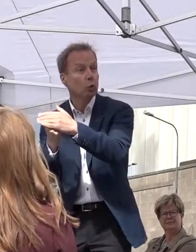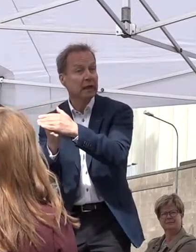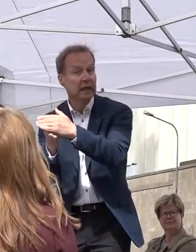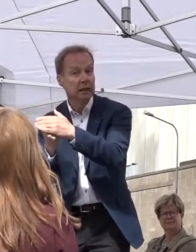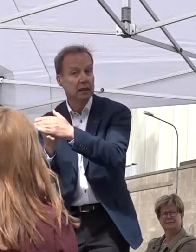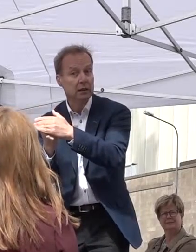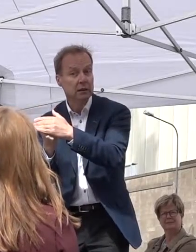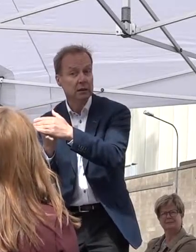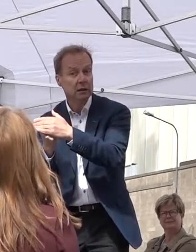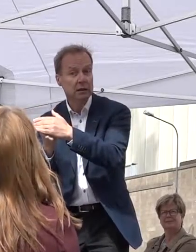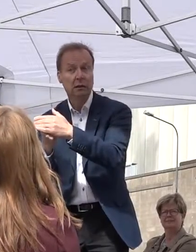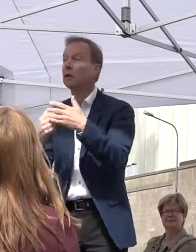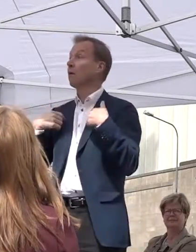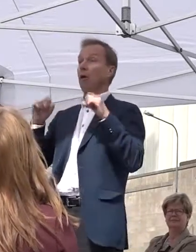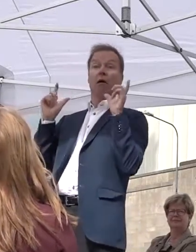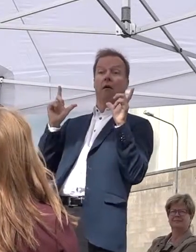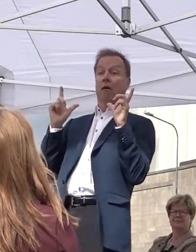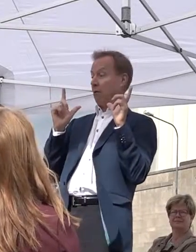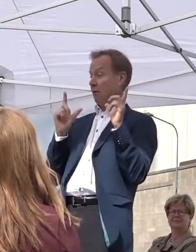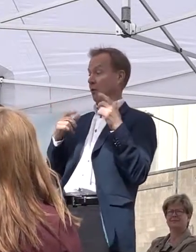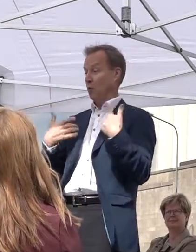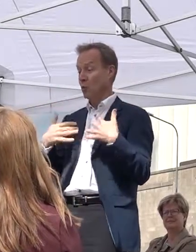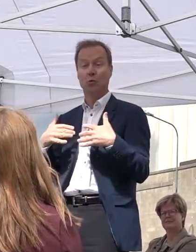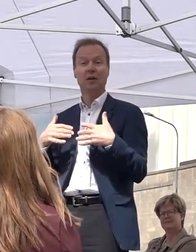Se myöskin tunnistaa erilaiset